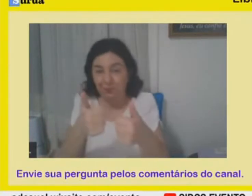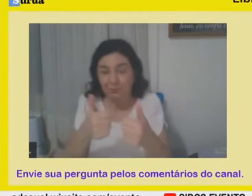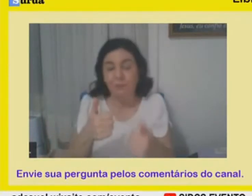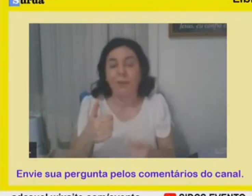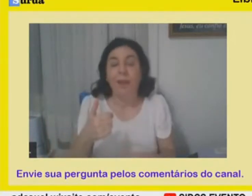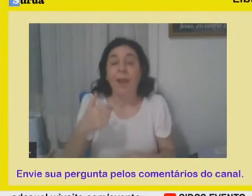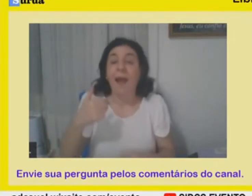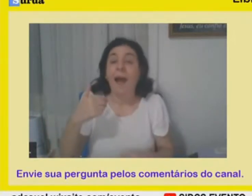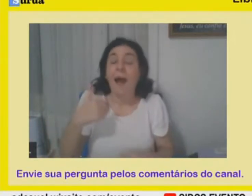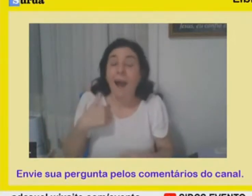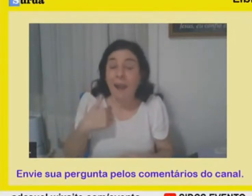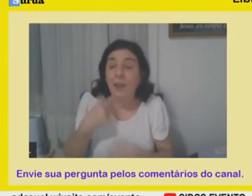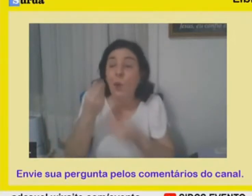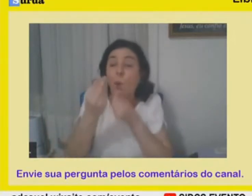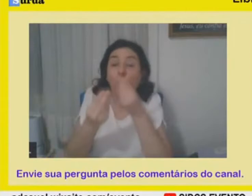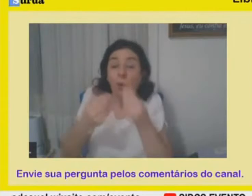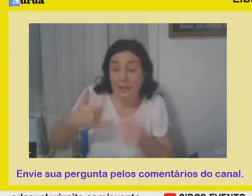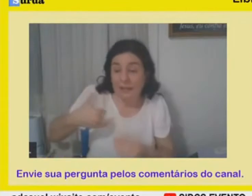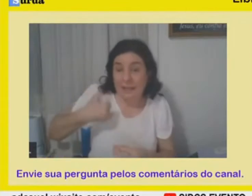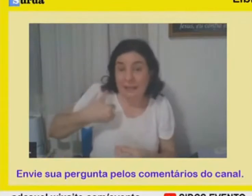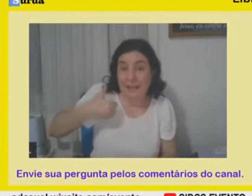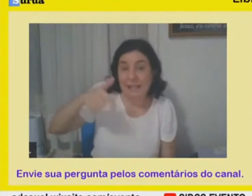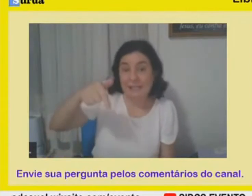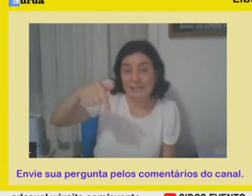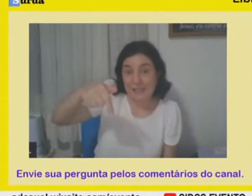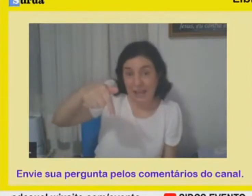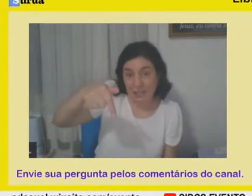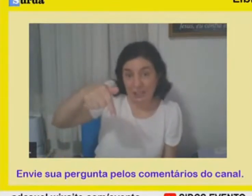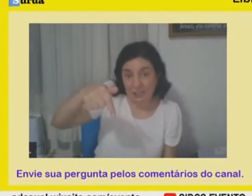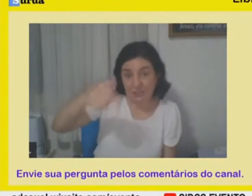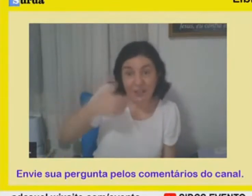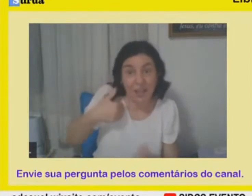E lá tinha os alunos do primeiro ao quinto ano.